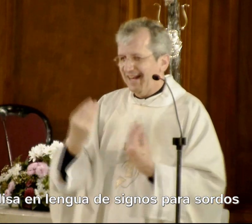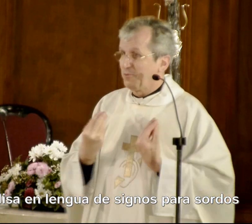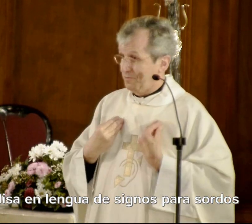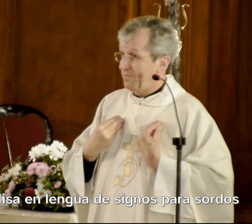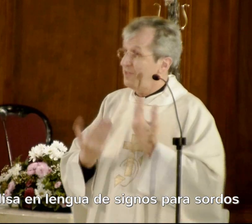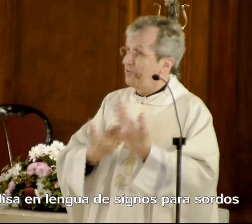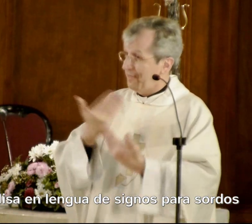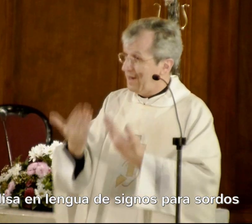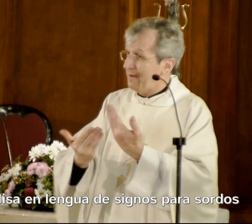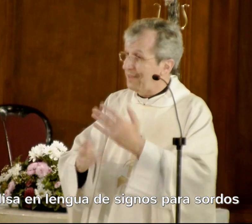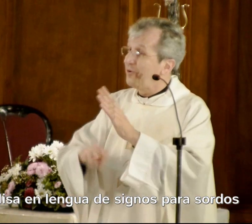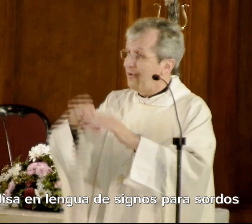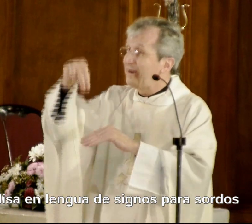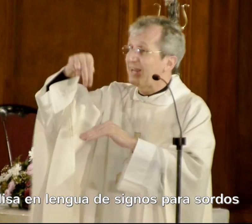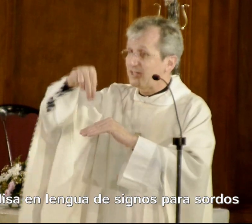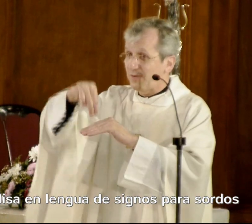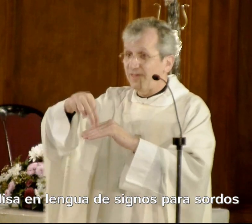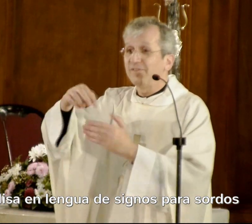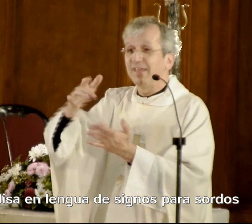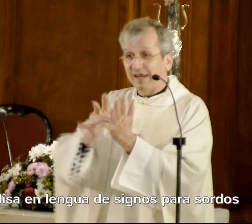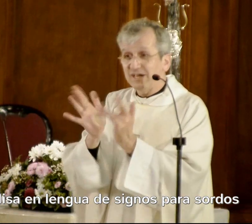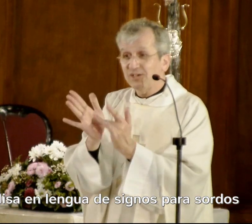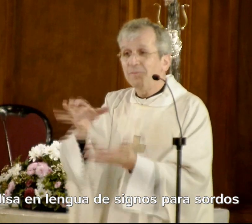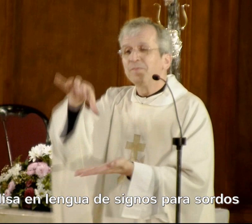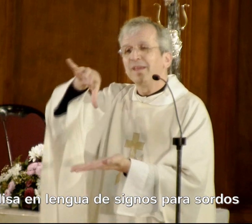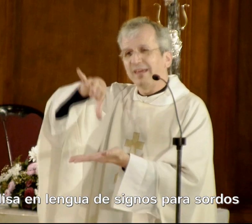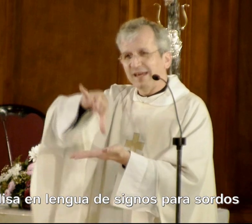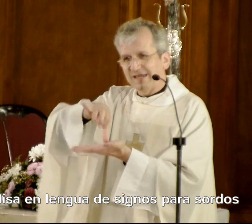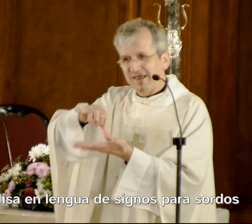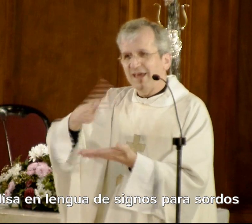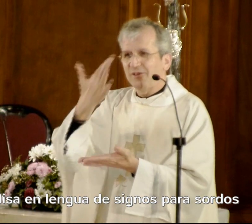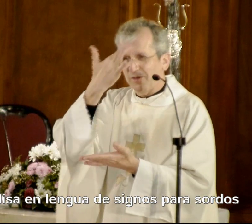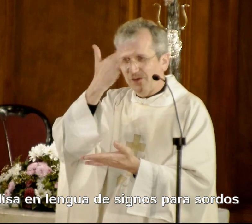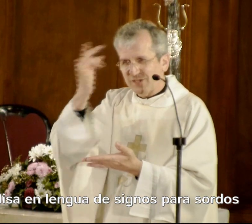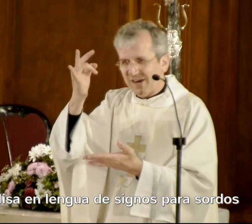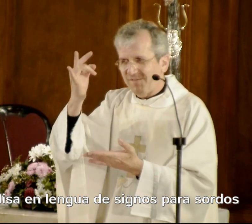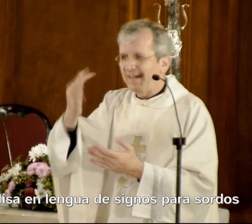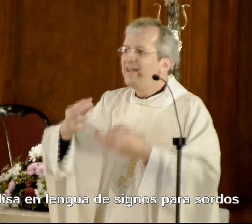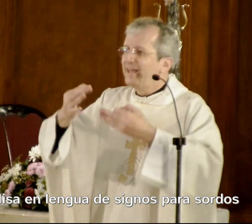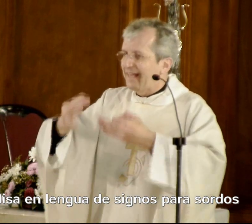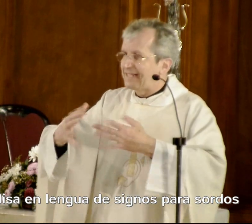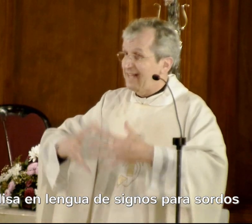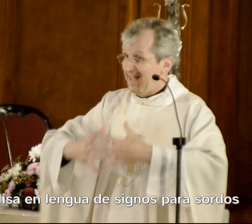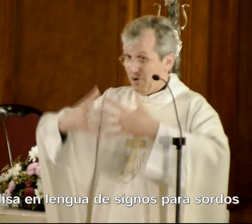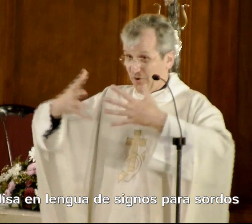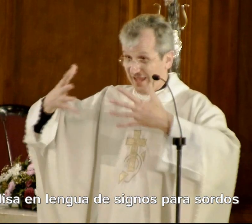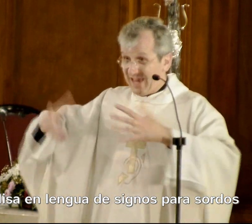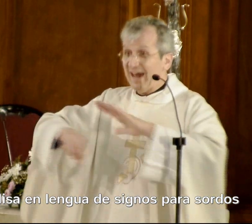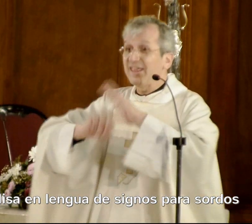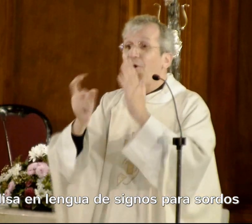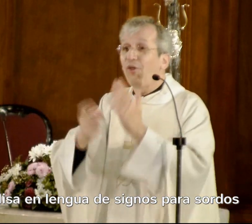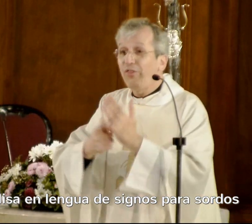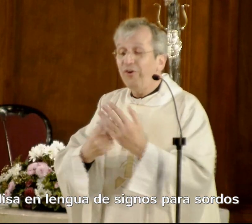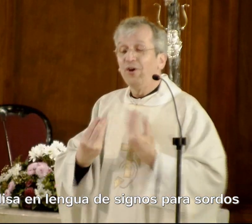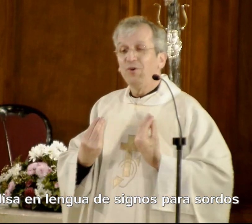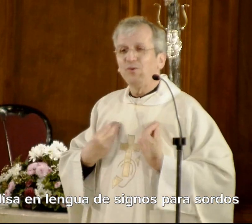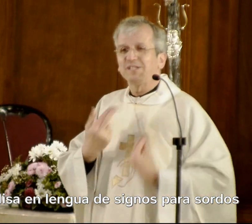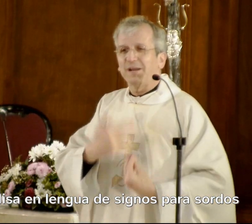iremos viviendo y celebrando la resurrección de Cristo, que es el centro de nuestra fe, que es lo que llena de gozo nuestra vida